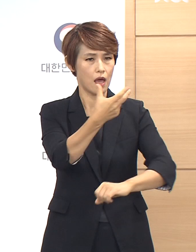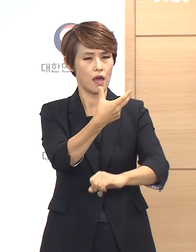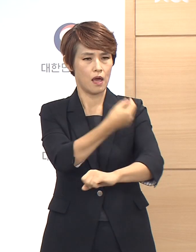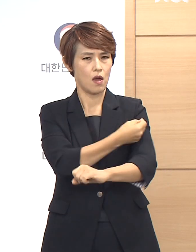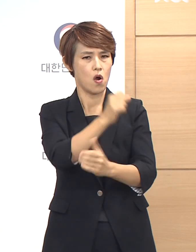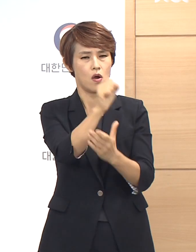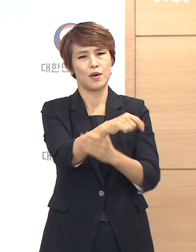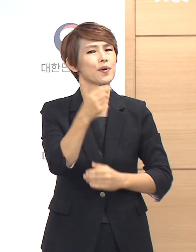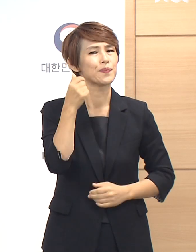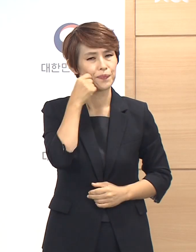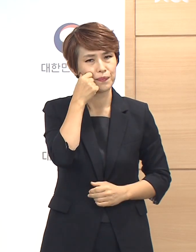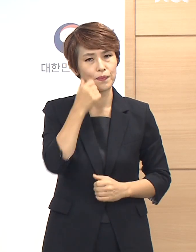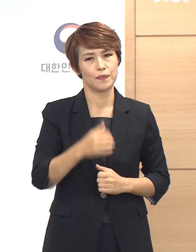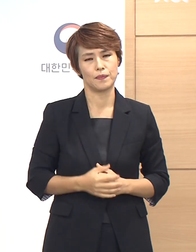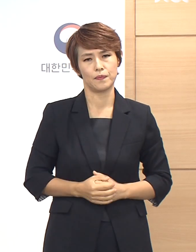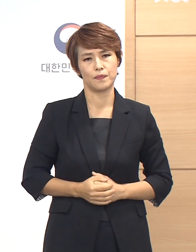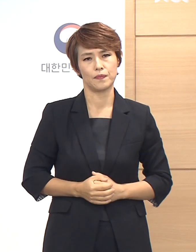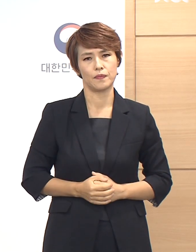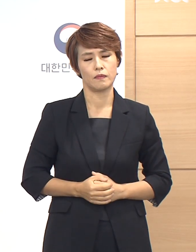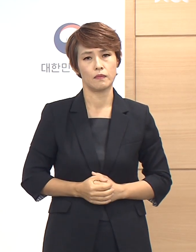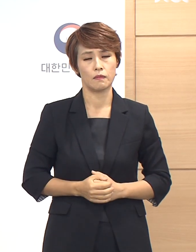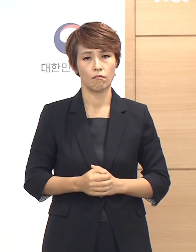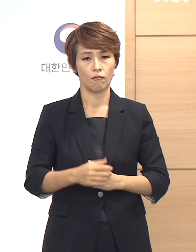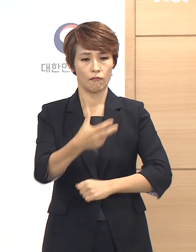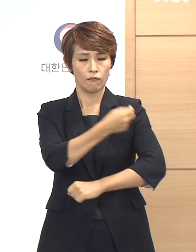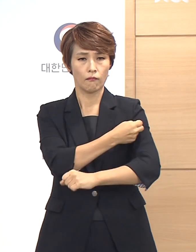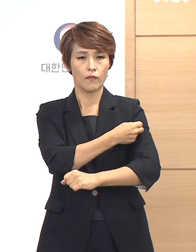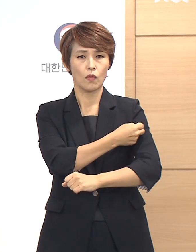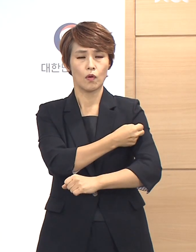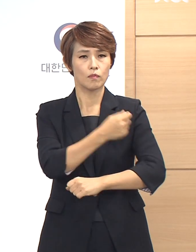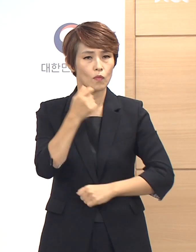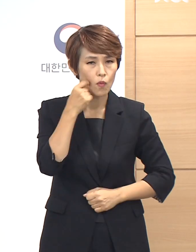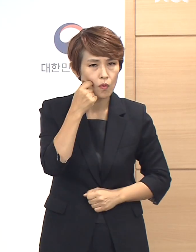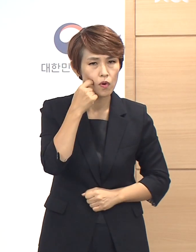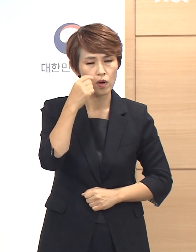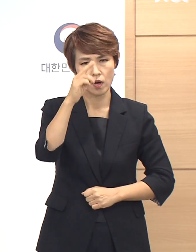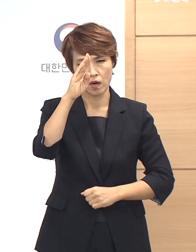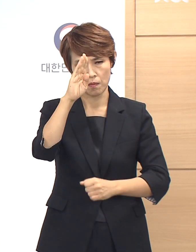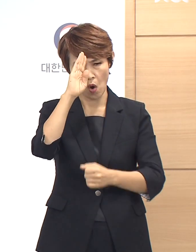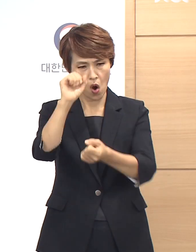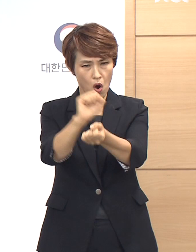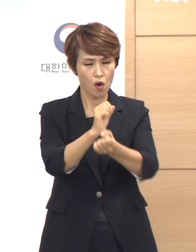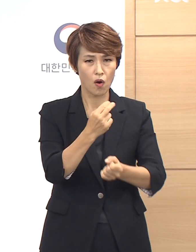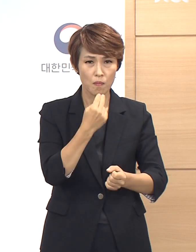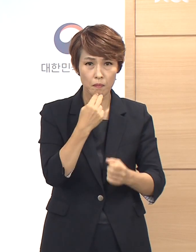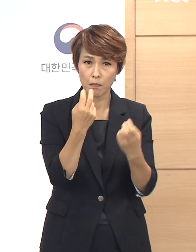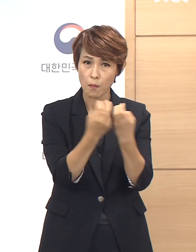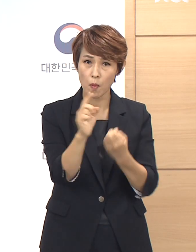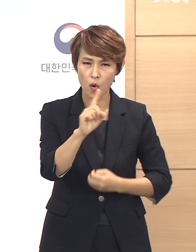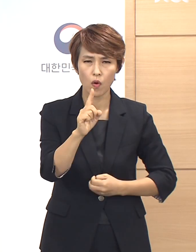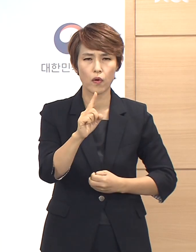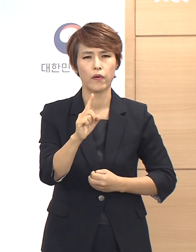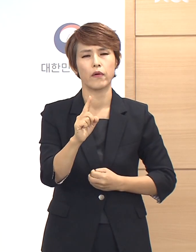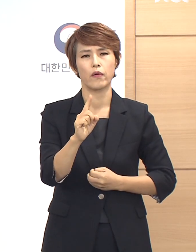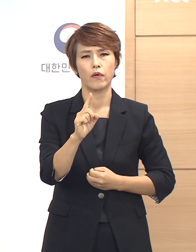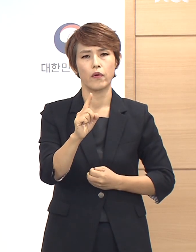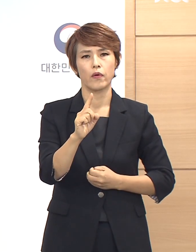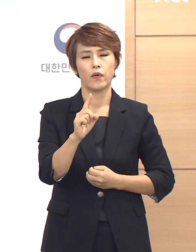대해서는 다른 방법은 없습니다. 백신도 없죠. 병에 안 걸리게 하는 방법은 결국